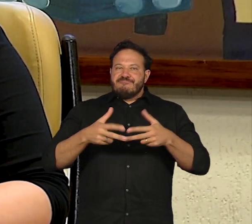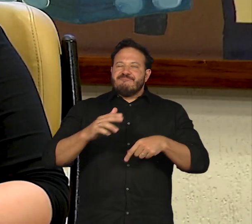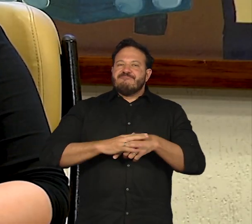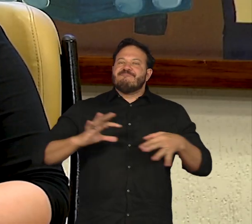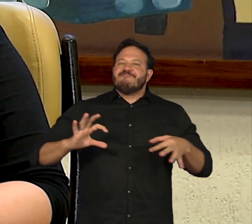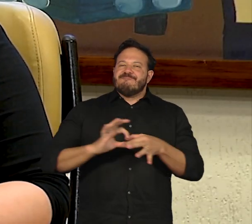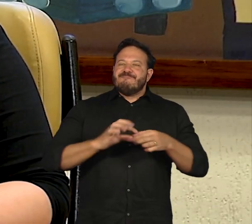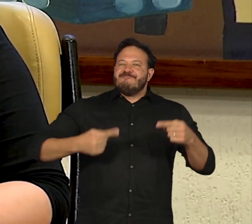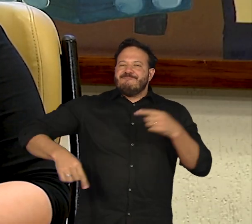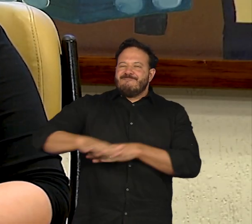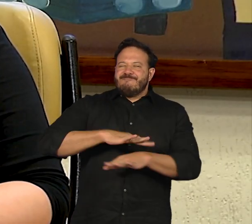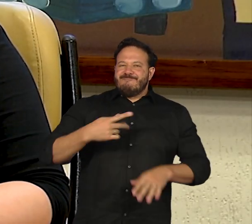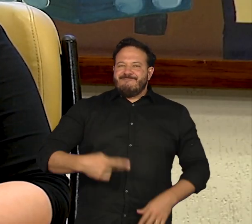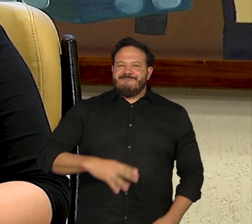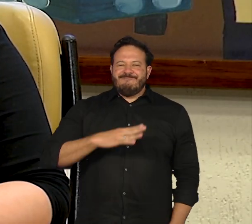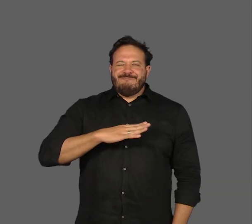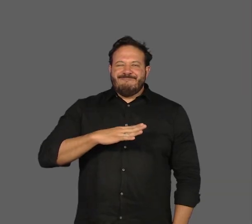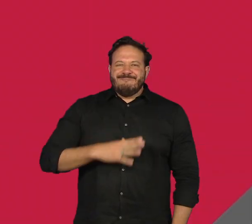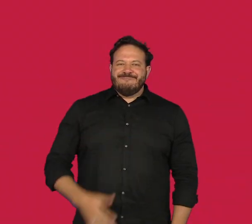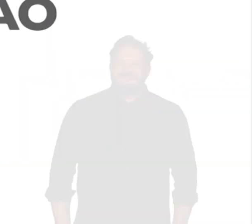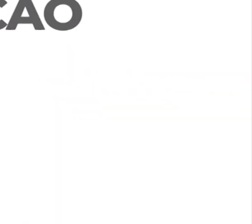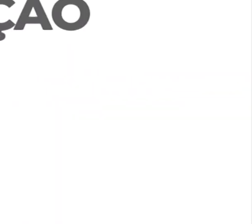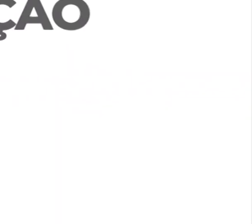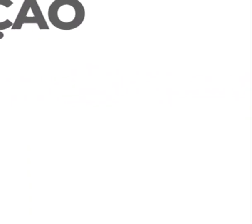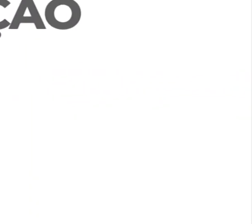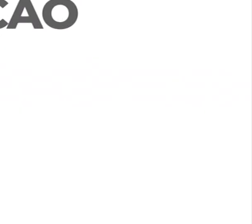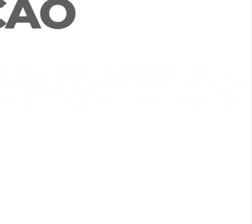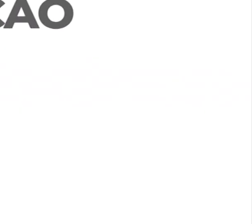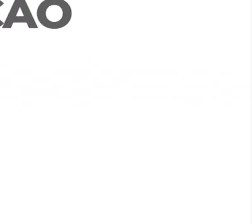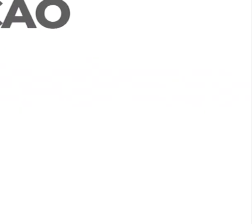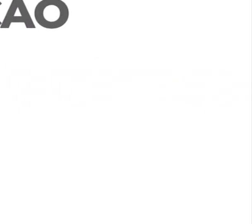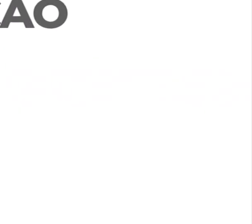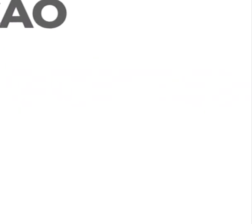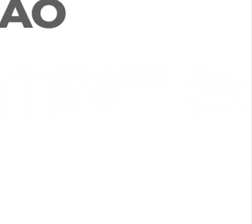sua conexão com a política da cidade.